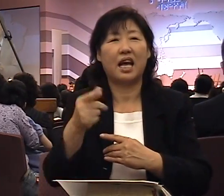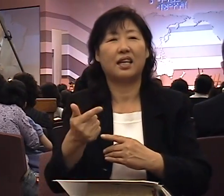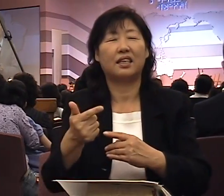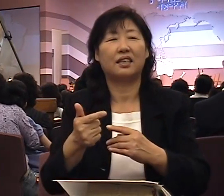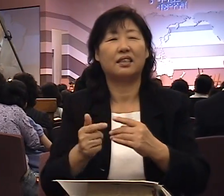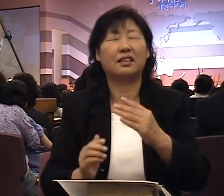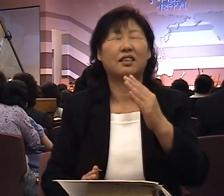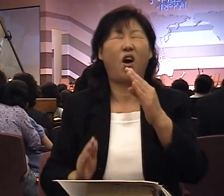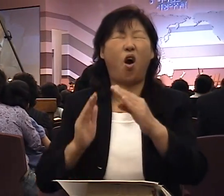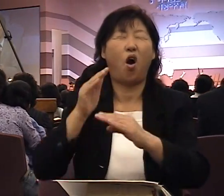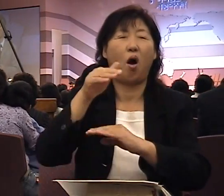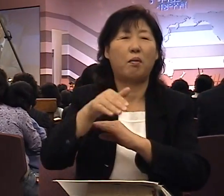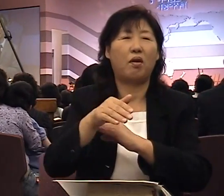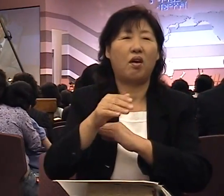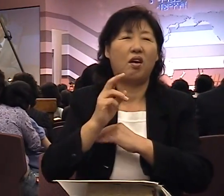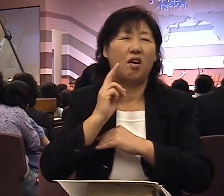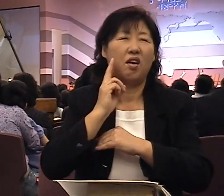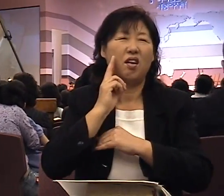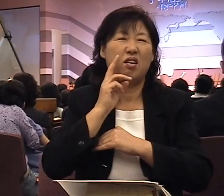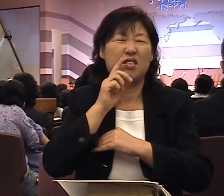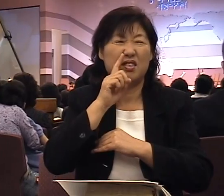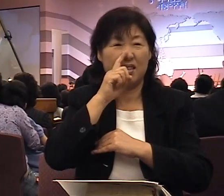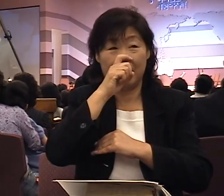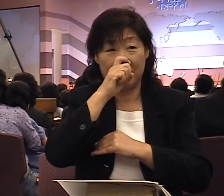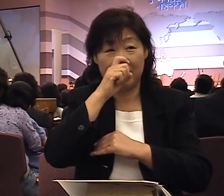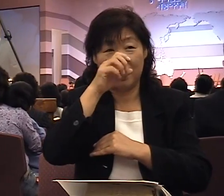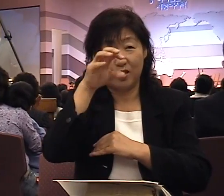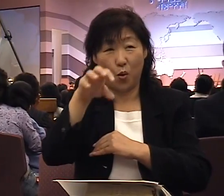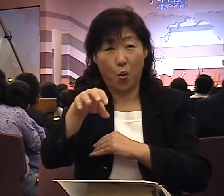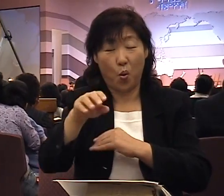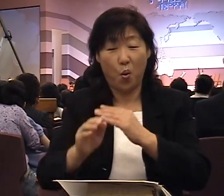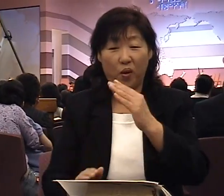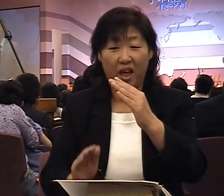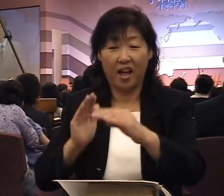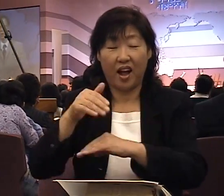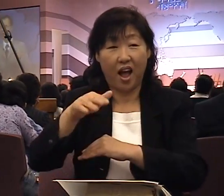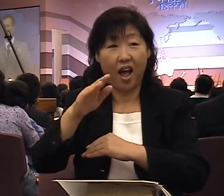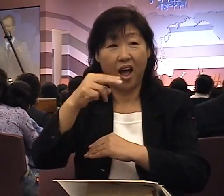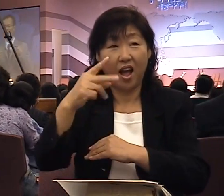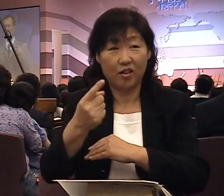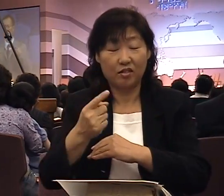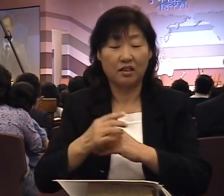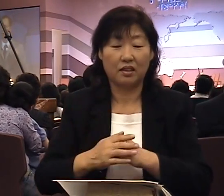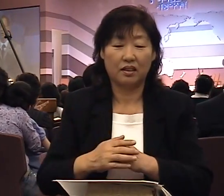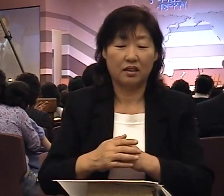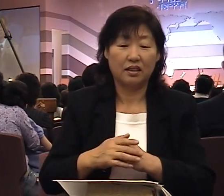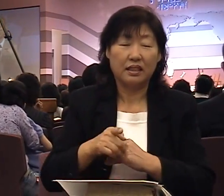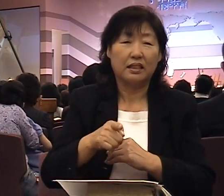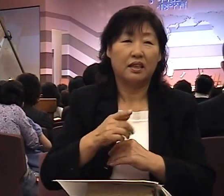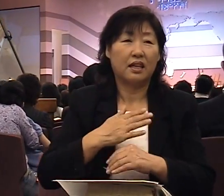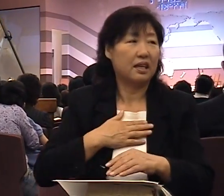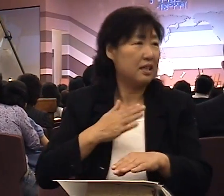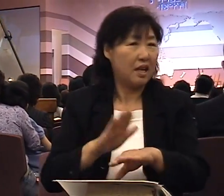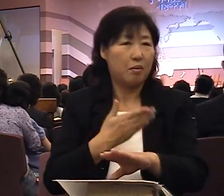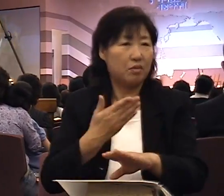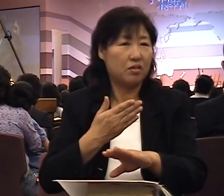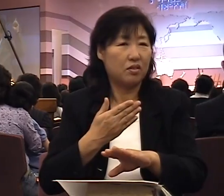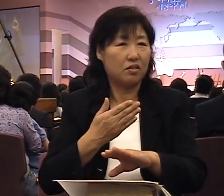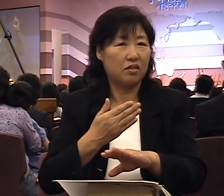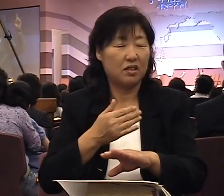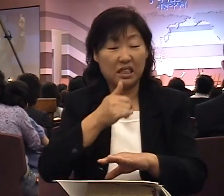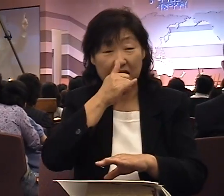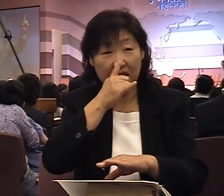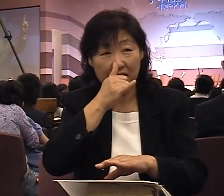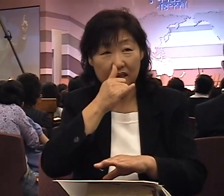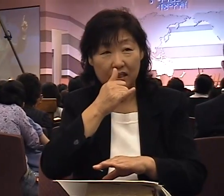주어졌기 때문에 Life is not good 할 수 있지만, 심지어 내가 저지른 잘못이라고 할 수 있지만 But God